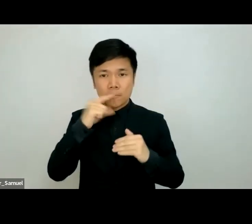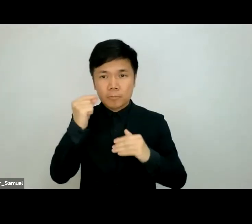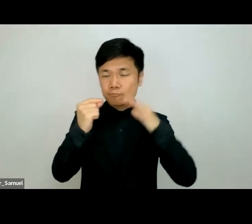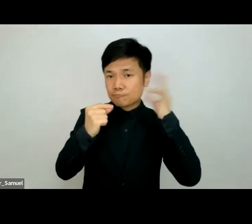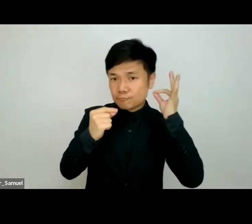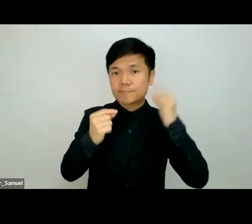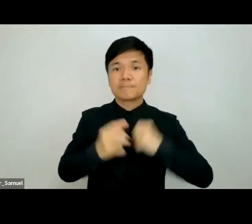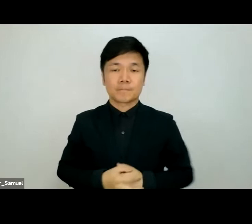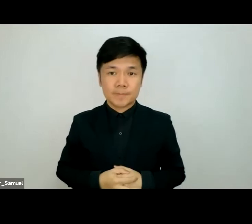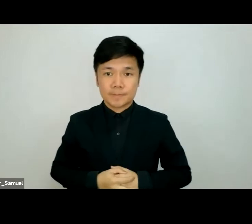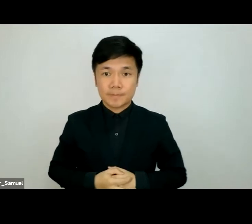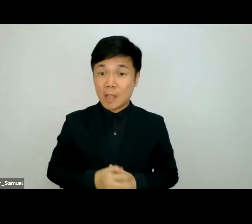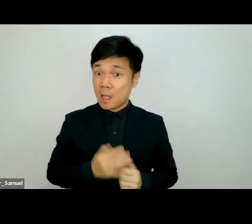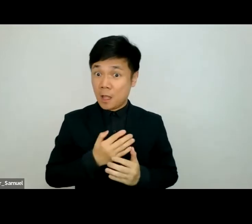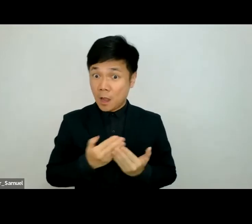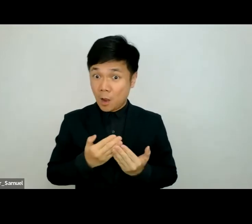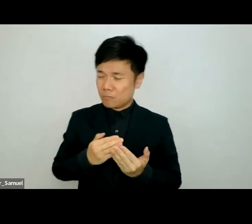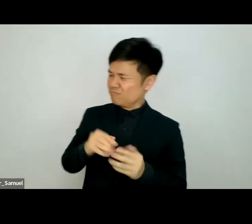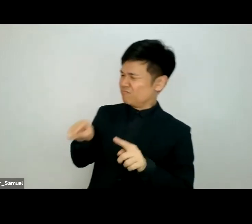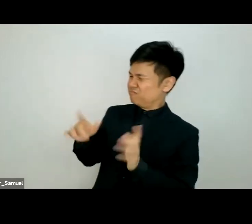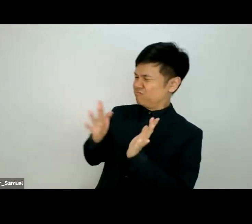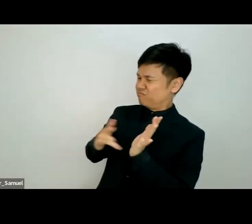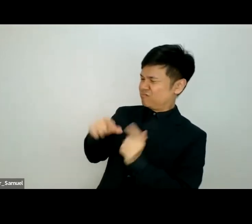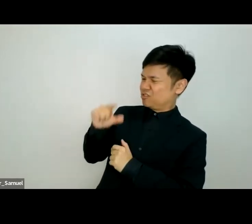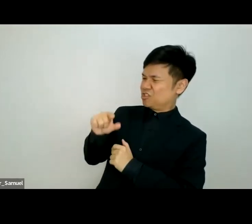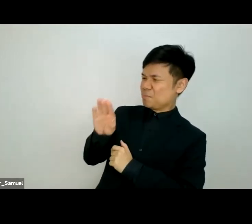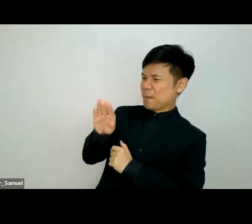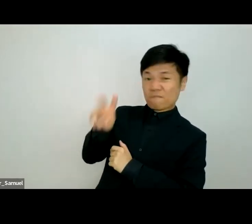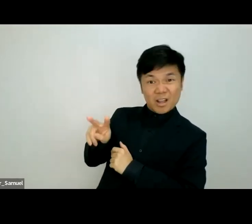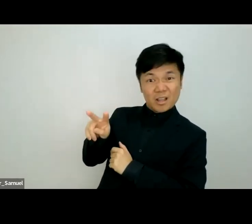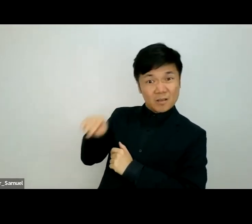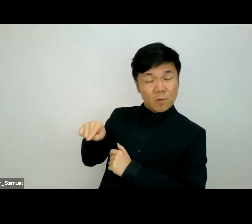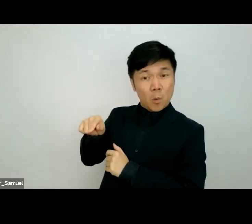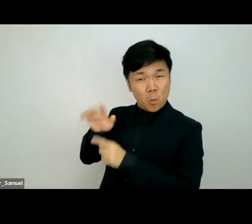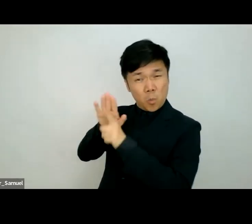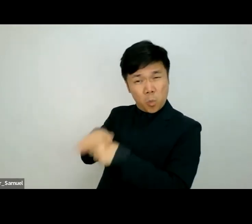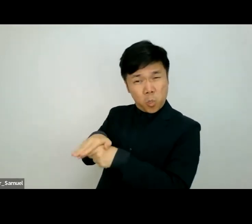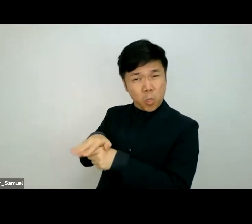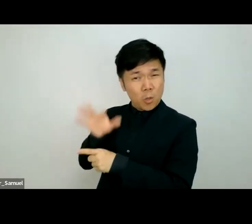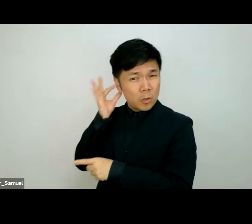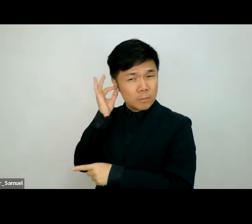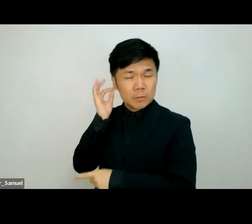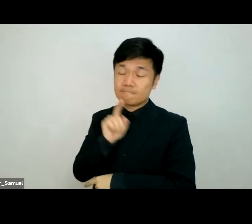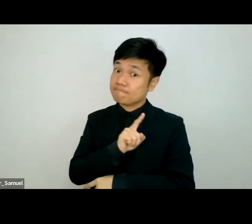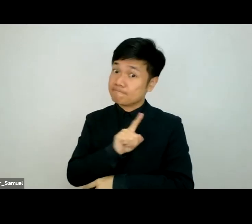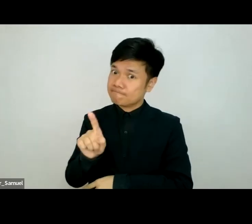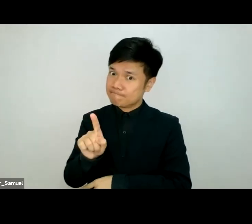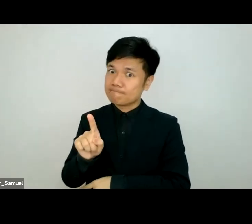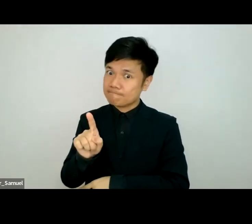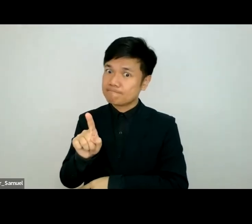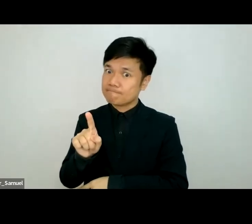personnes handicapées sont des objectifs transversaux qui sont intégrés dans